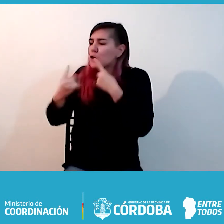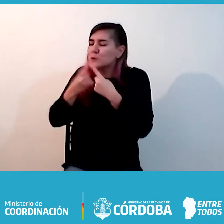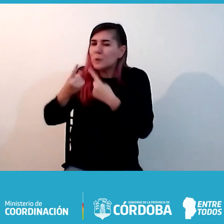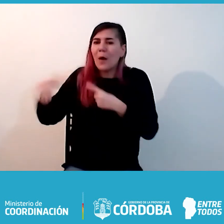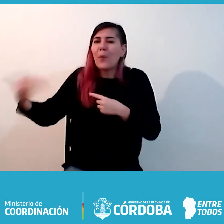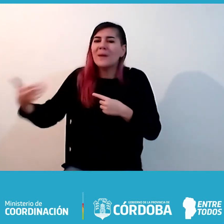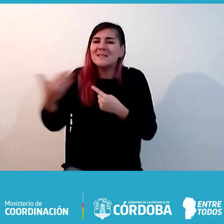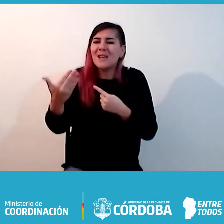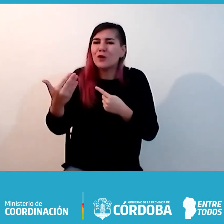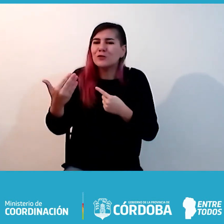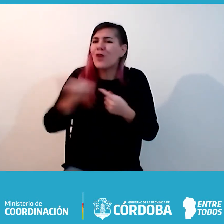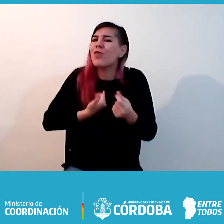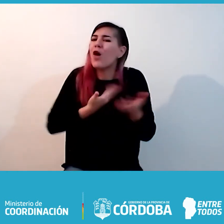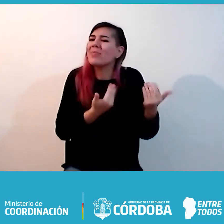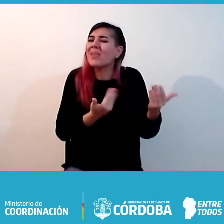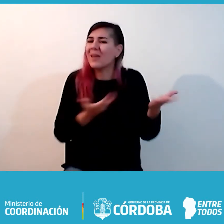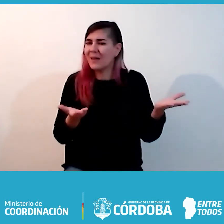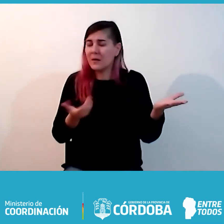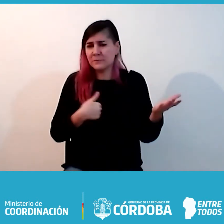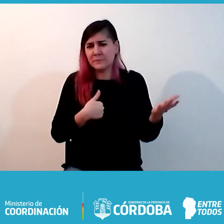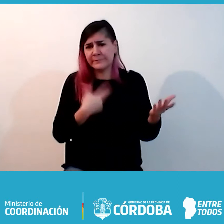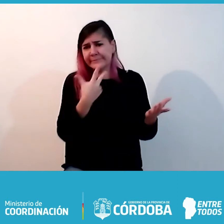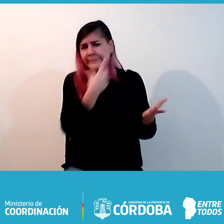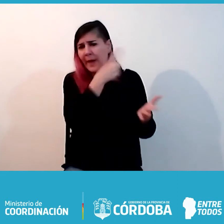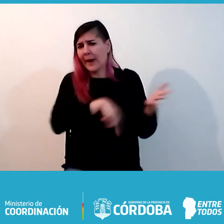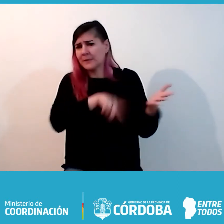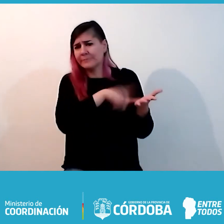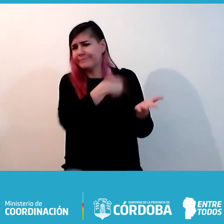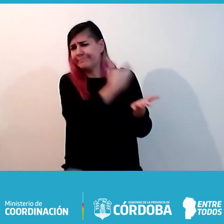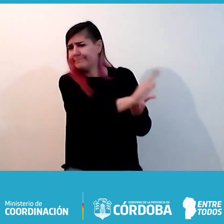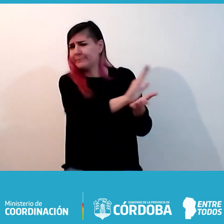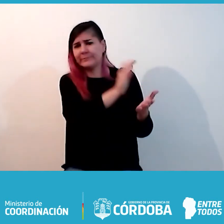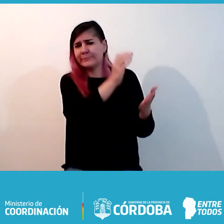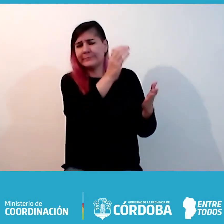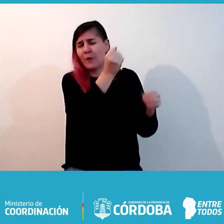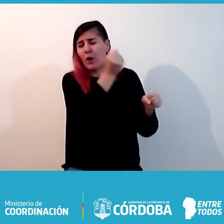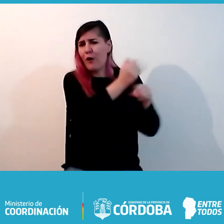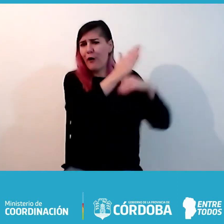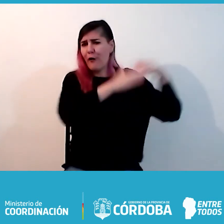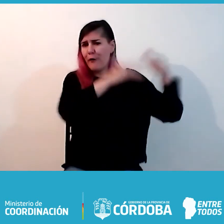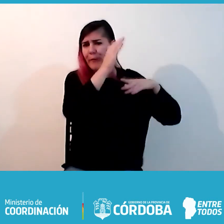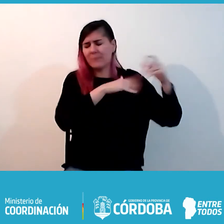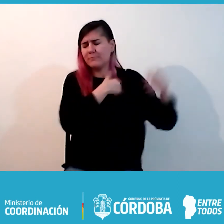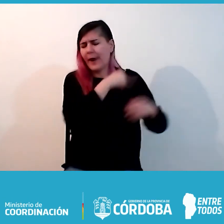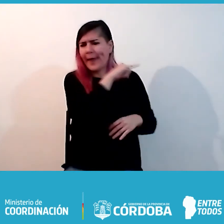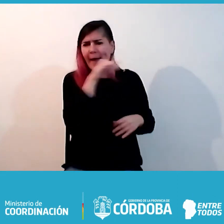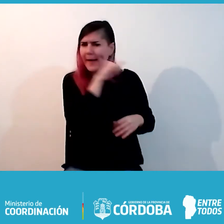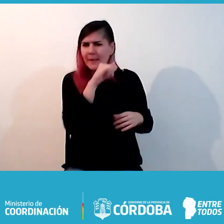haber realizado? Expresa su total rechazo a esta obra y otras similares. Reitera posición de negativa a esta